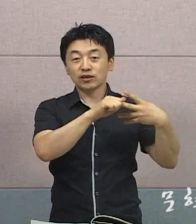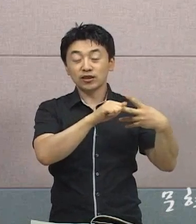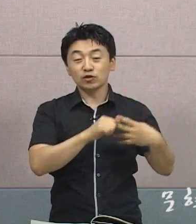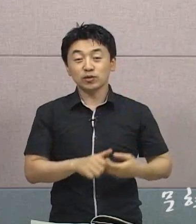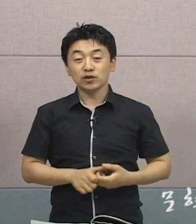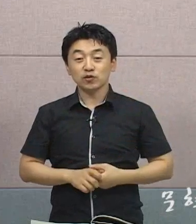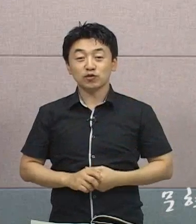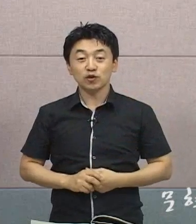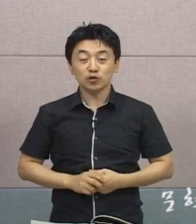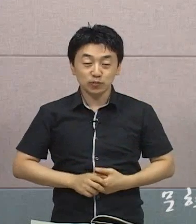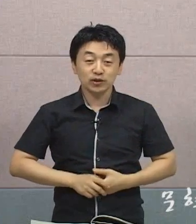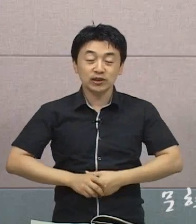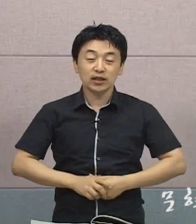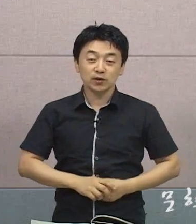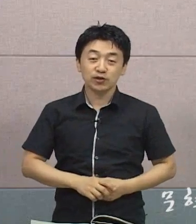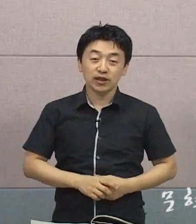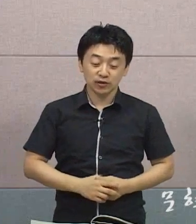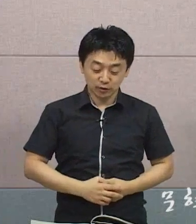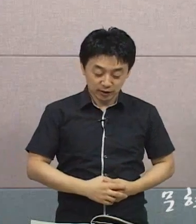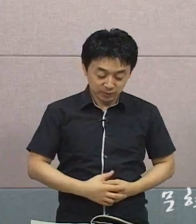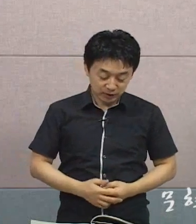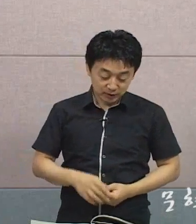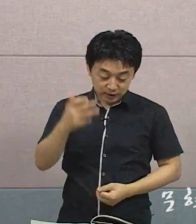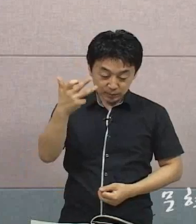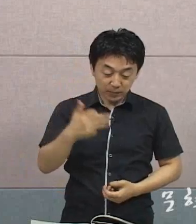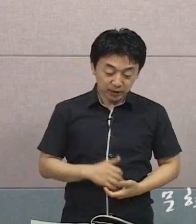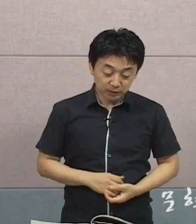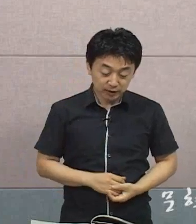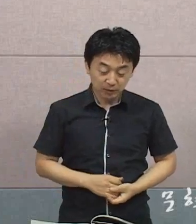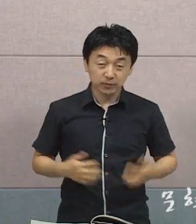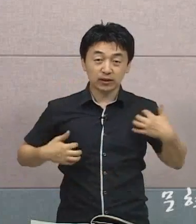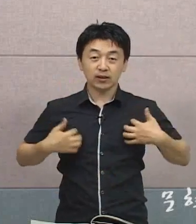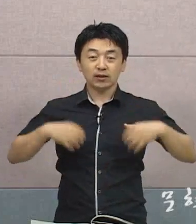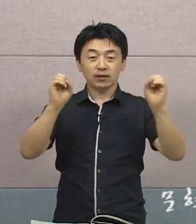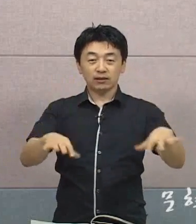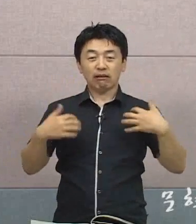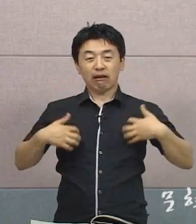생각엔 두 번째 정도에 두셔도 충분히 이해하실 수 있는 단어라고 생각을 합니다. 자, 18페이지입니다. 재미가 없다.